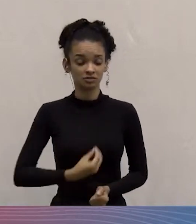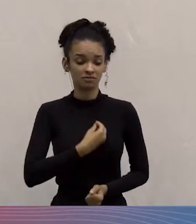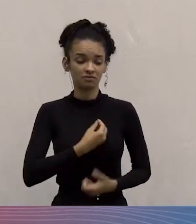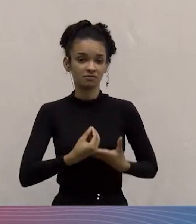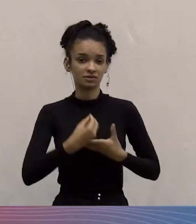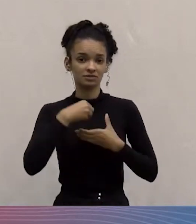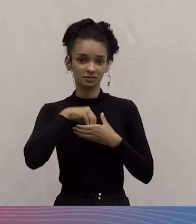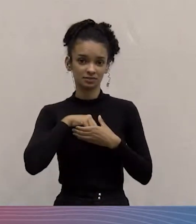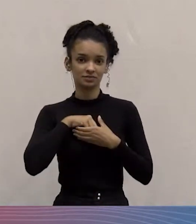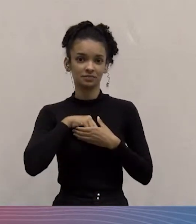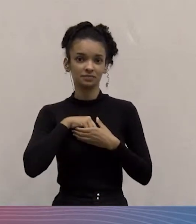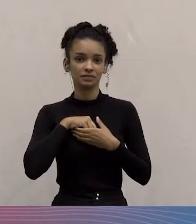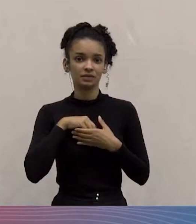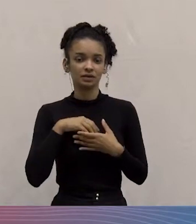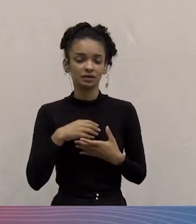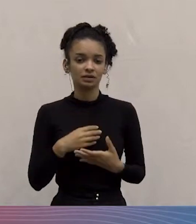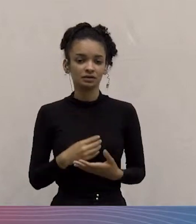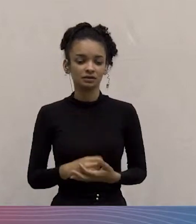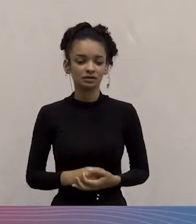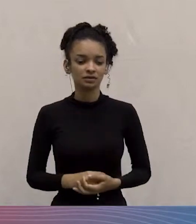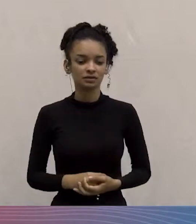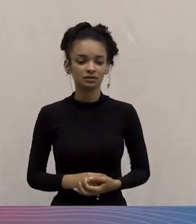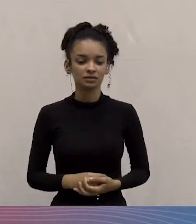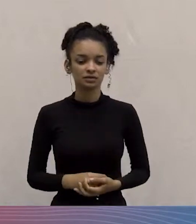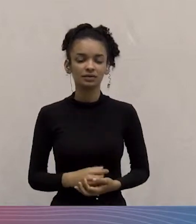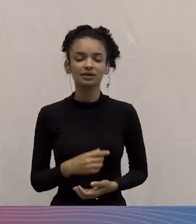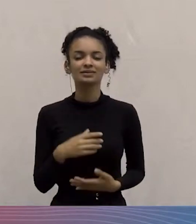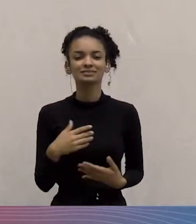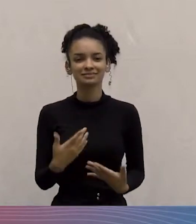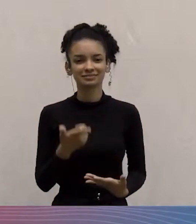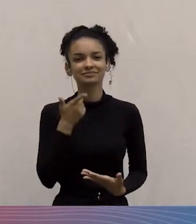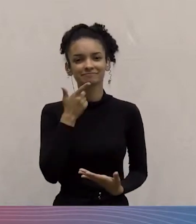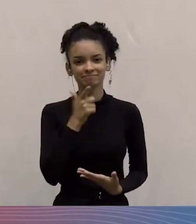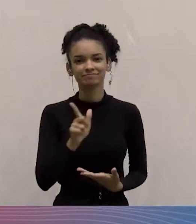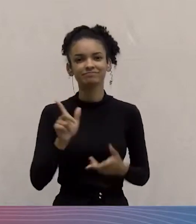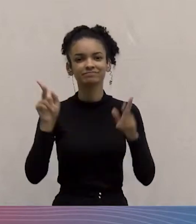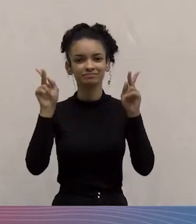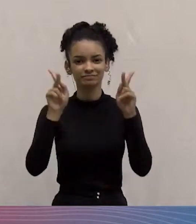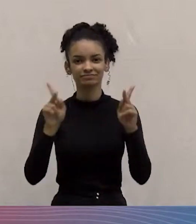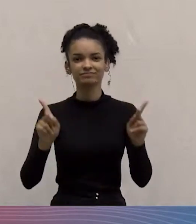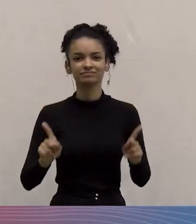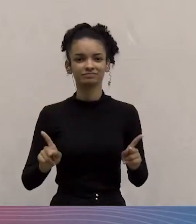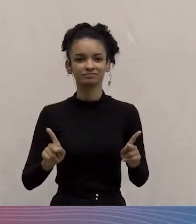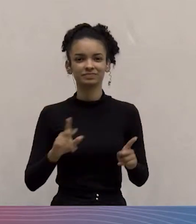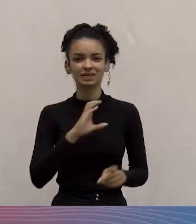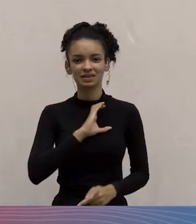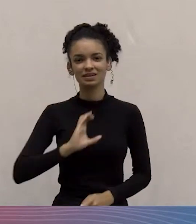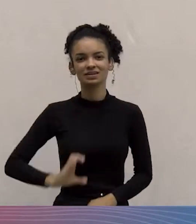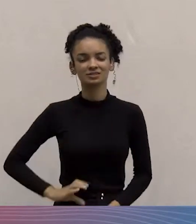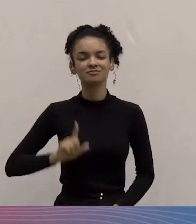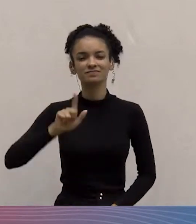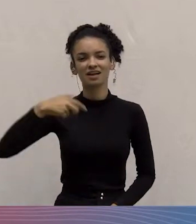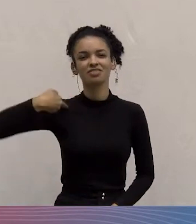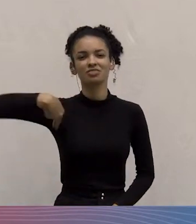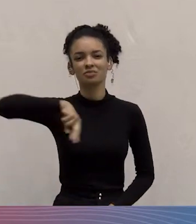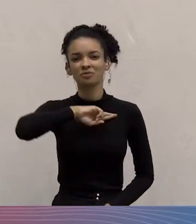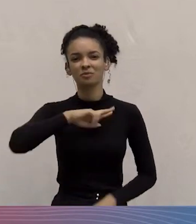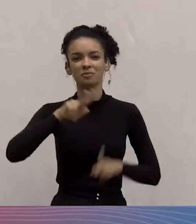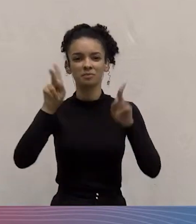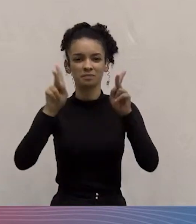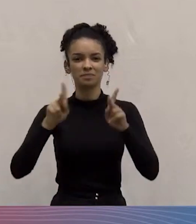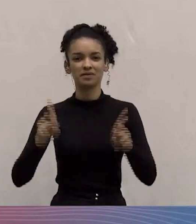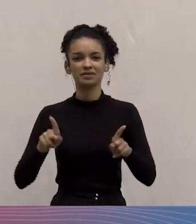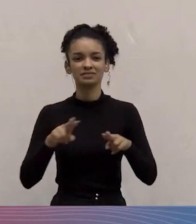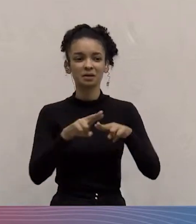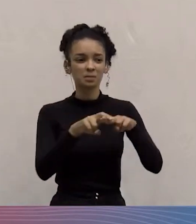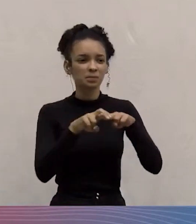nós. E aí nós vamos ter paz. Paz. Cristo é a nossa paz. Por